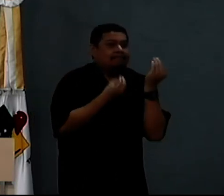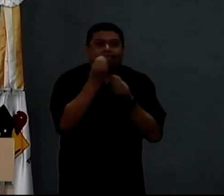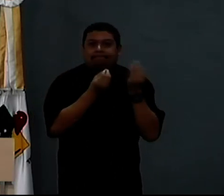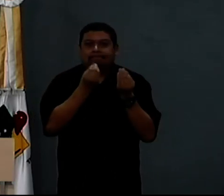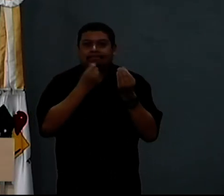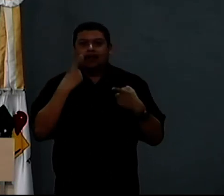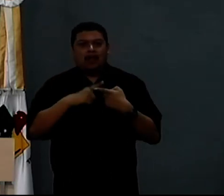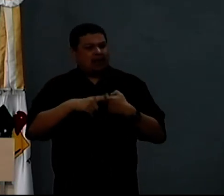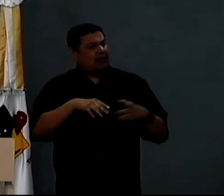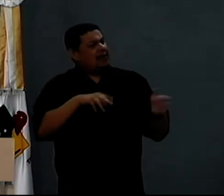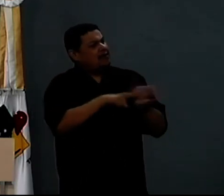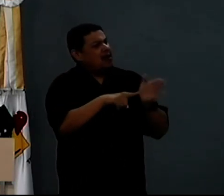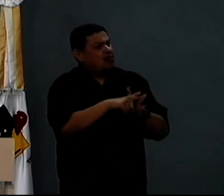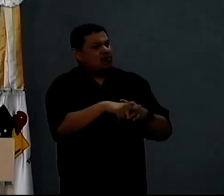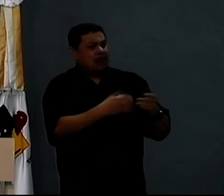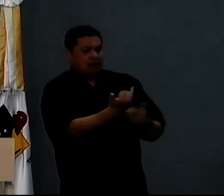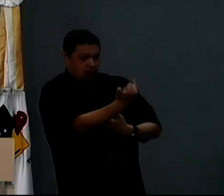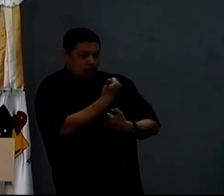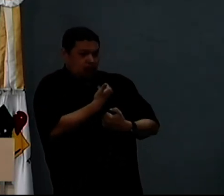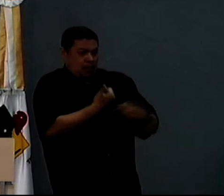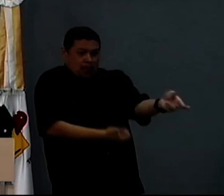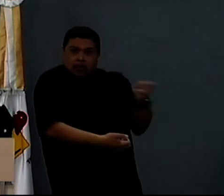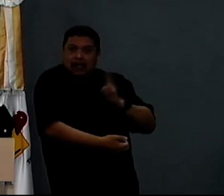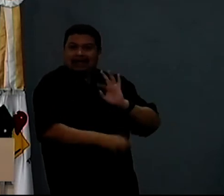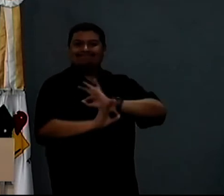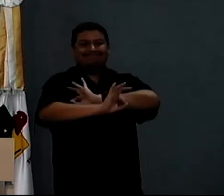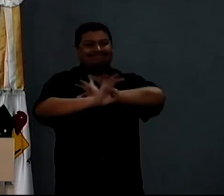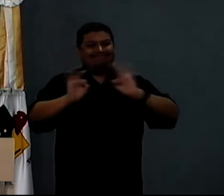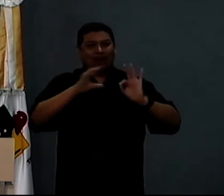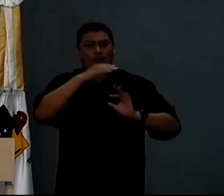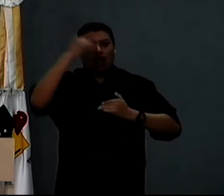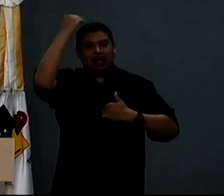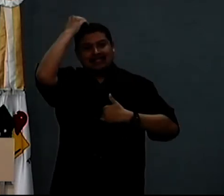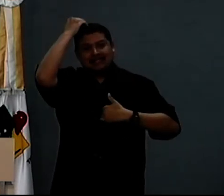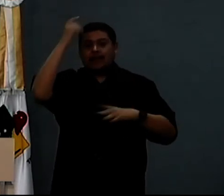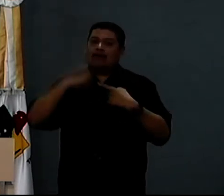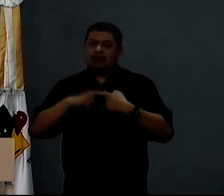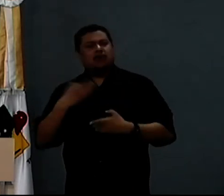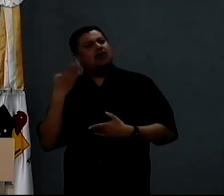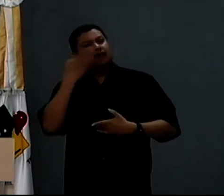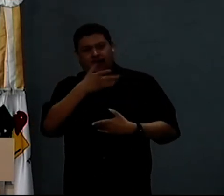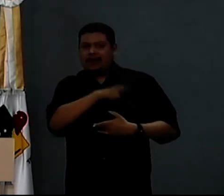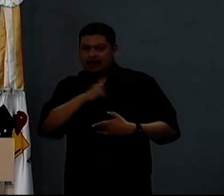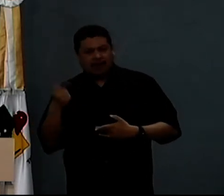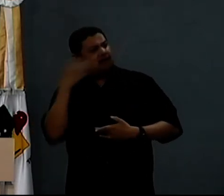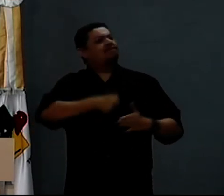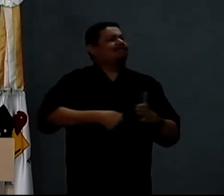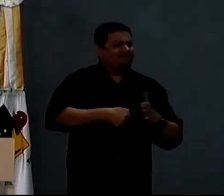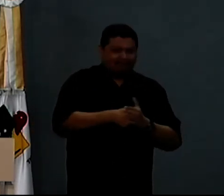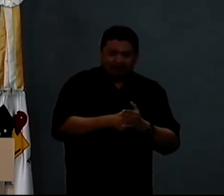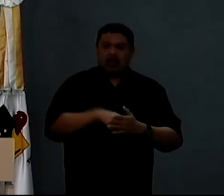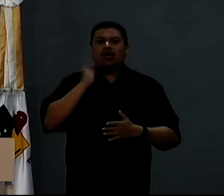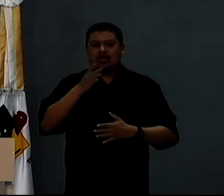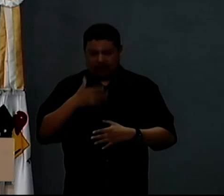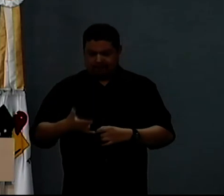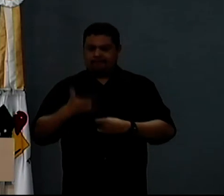uma desculpa, mas não fala nada de concreto para a gente. Aí nós tivemos de novo essa semana lá, acompanhando, fizemos uma gravação lá, e a gente